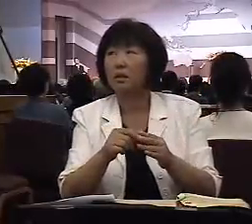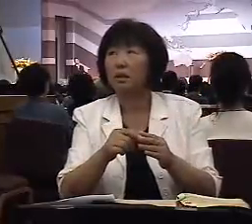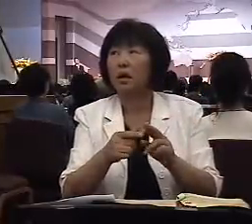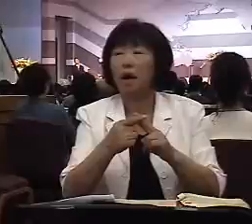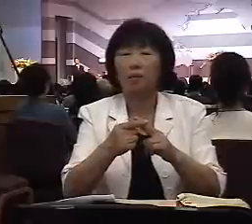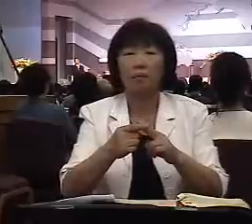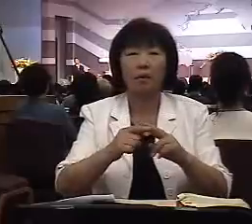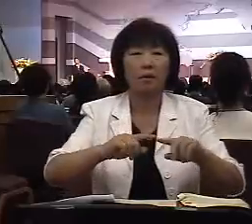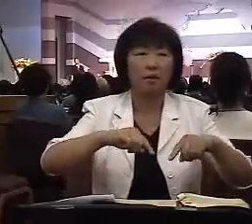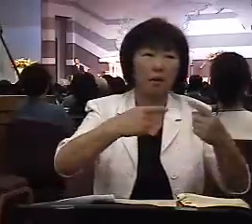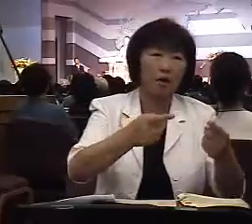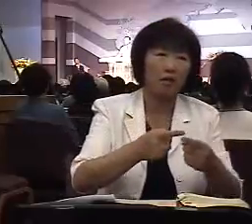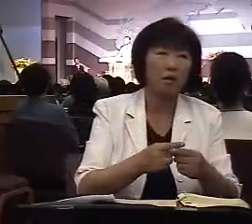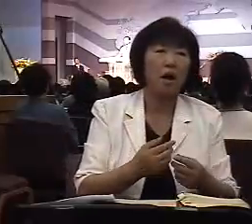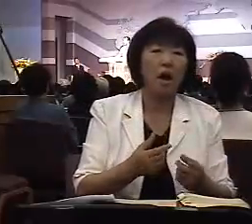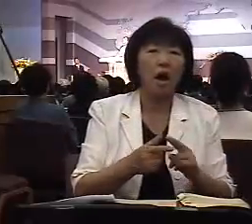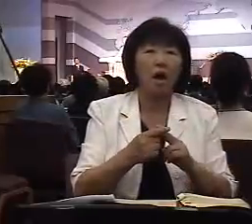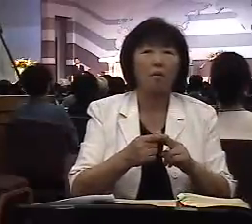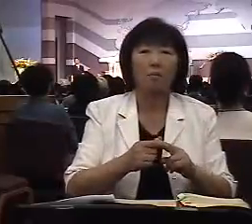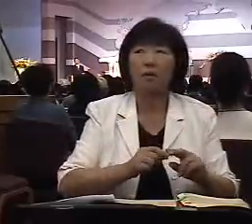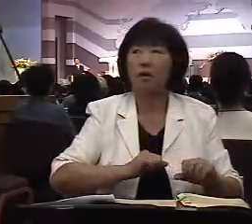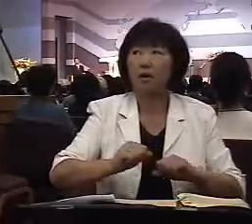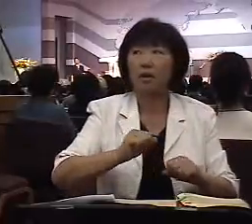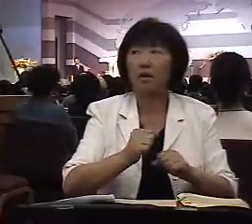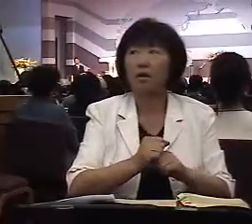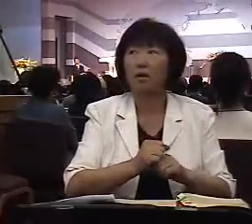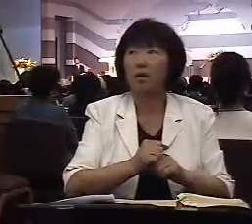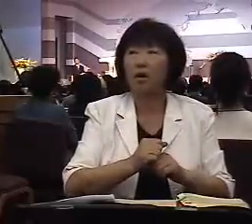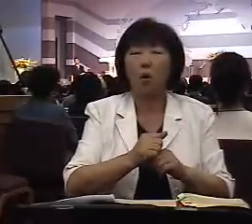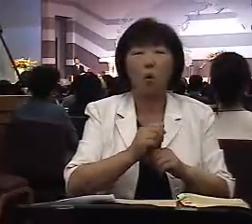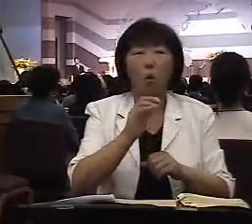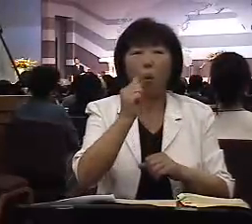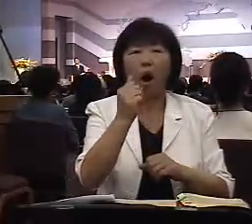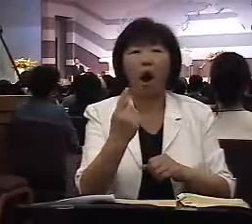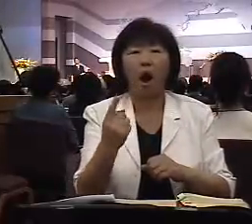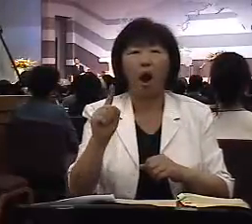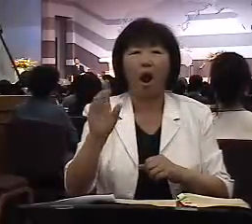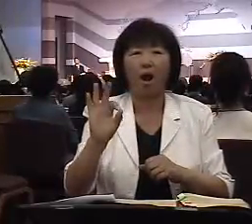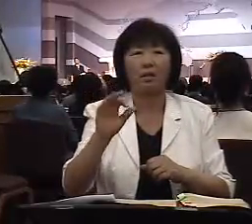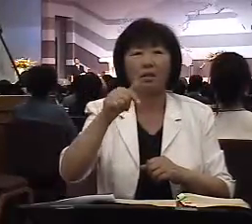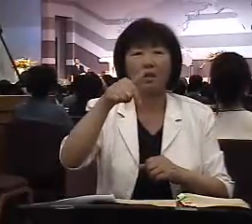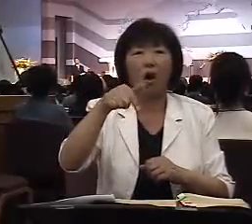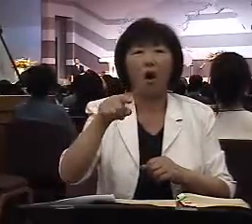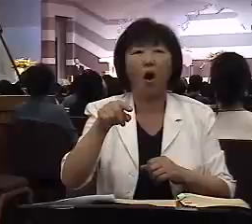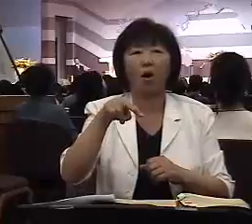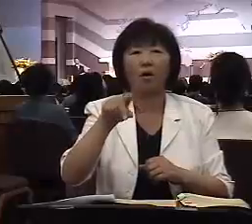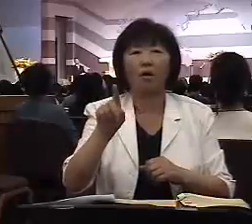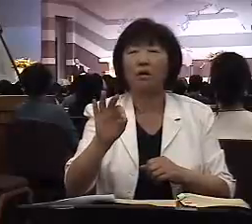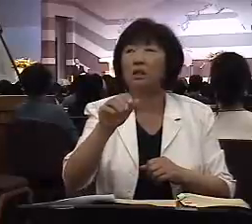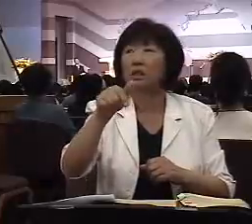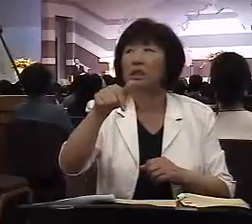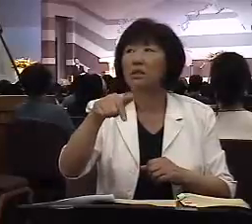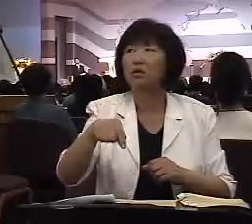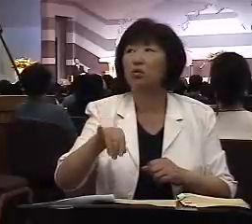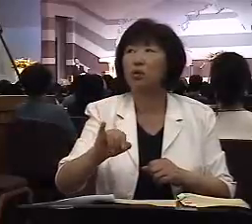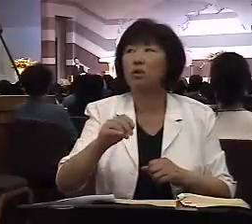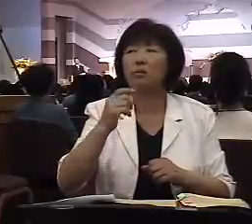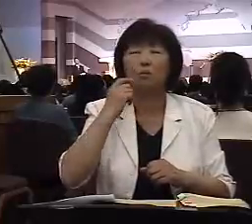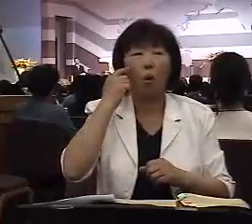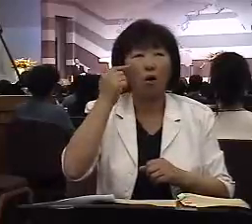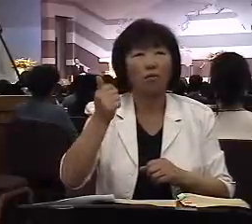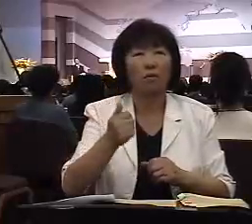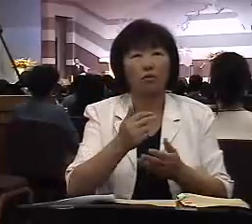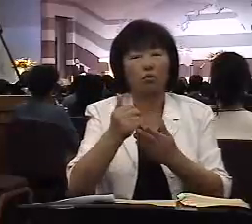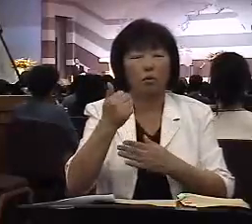가서 뛰어주시기를 바랍니다. 박 목사님 귀한 주님의 종입니다. 목사님과 함께 정말 그 하나님의 몸된, 주님의